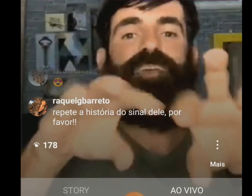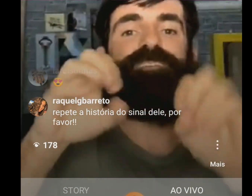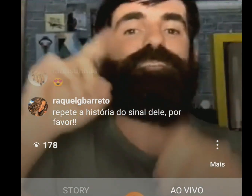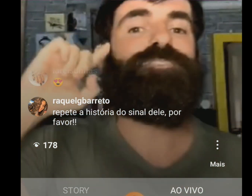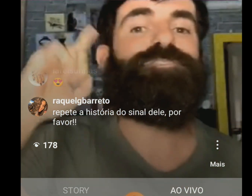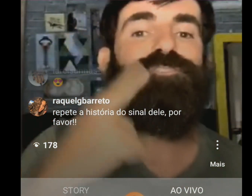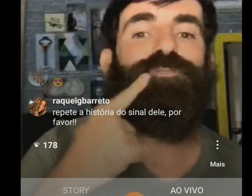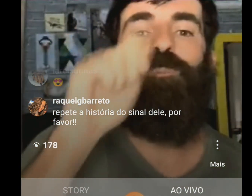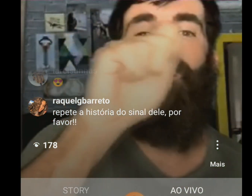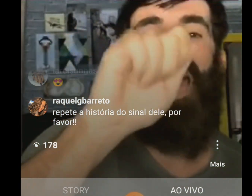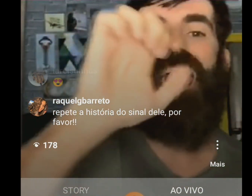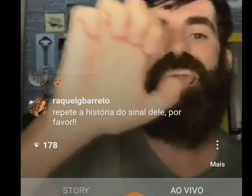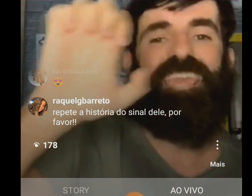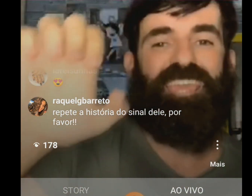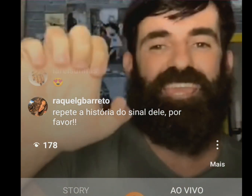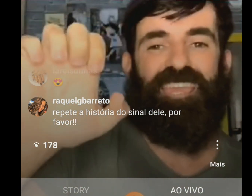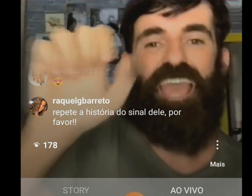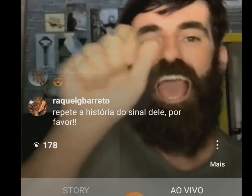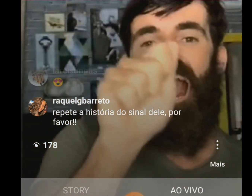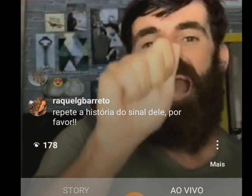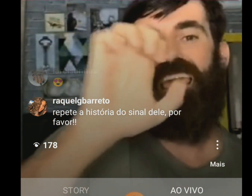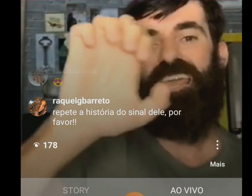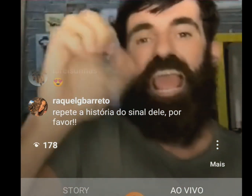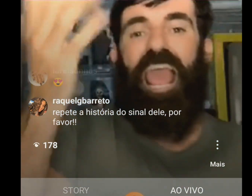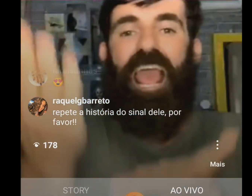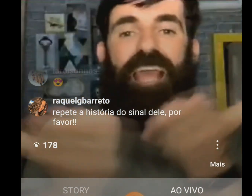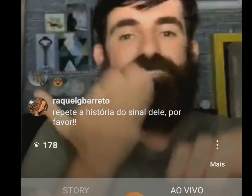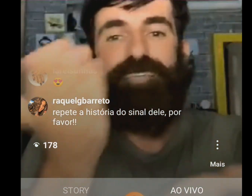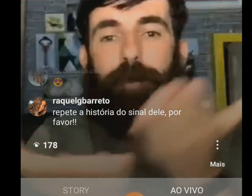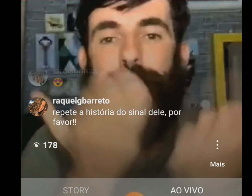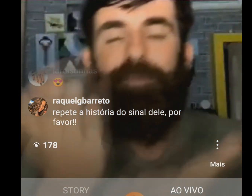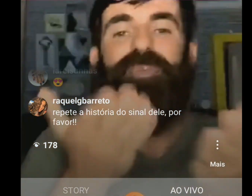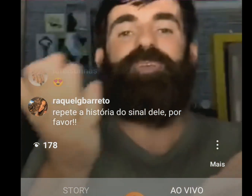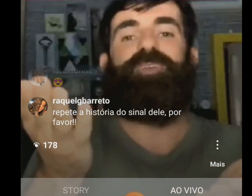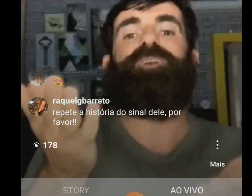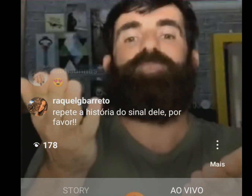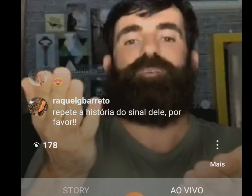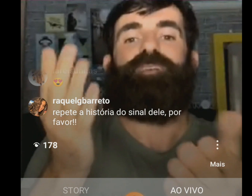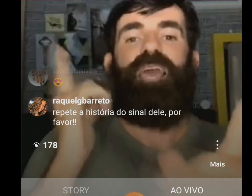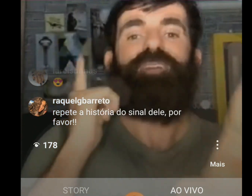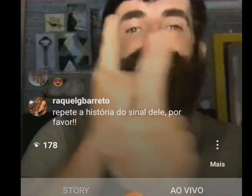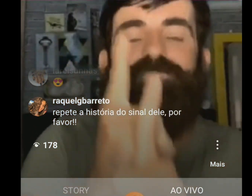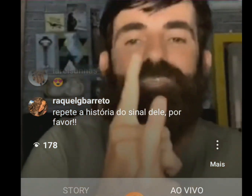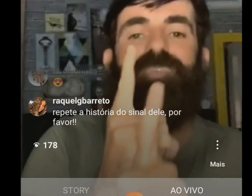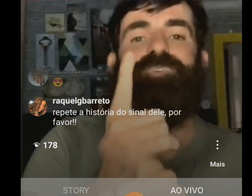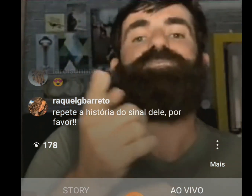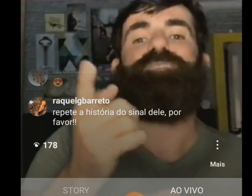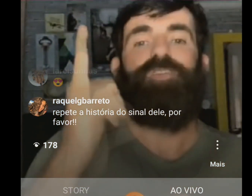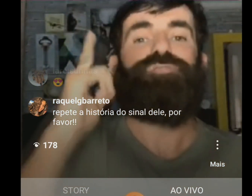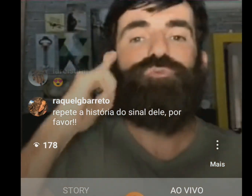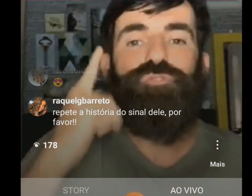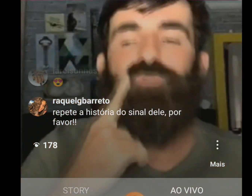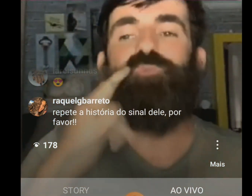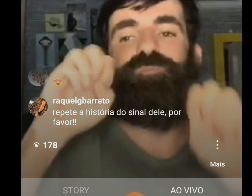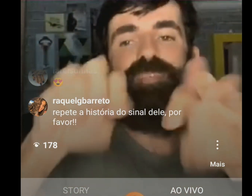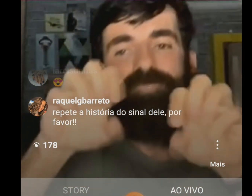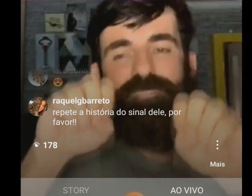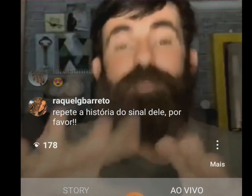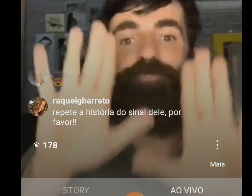atendimento educacional especializado. E esse atendimento, eu encontro os surdos e ensino a língua de sinais. Mas,